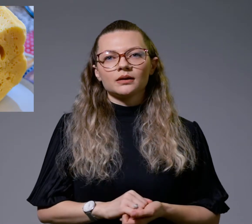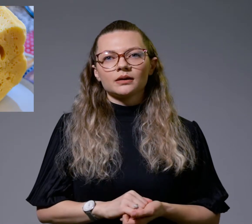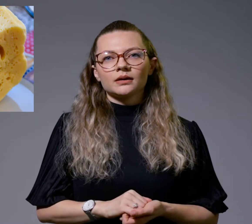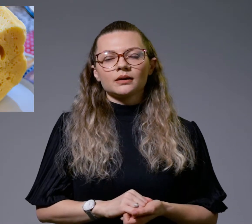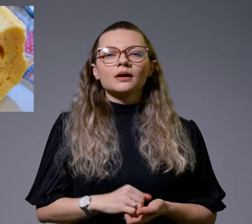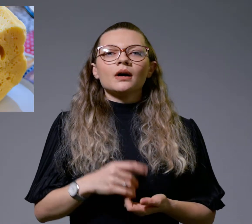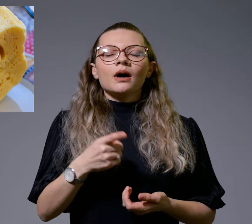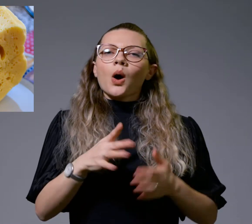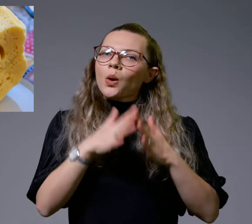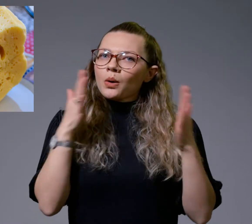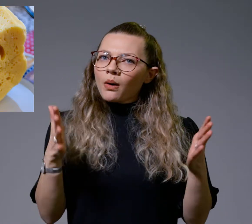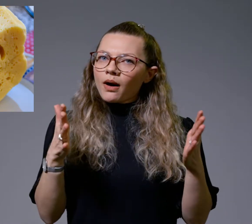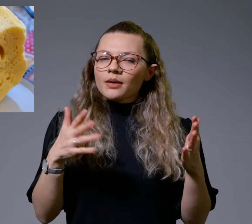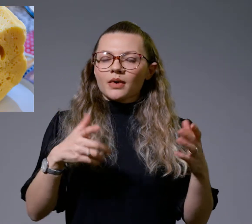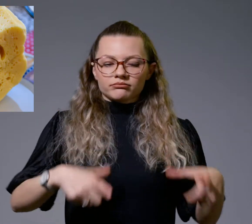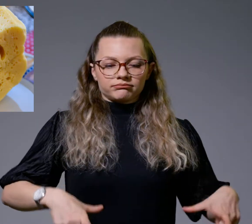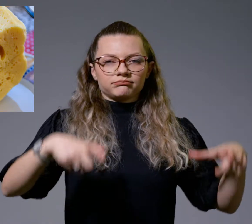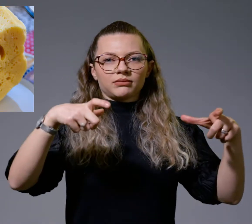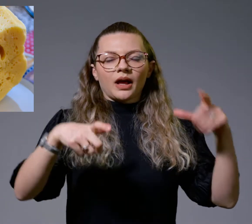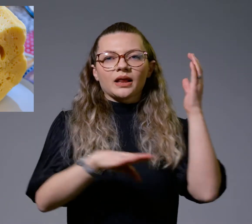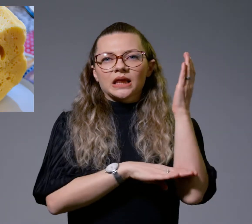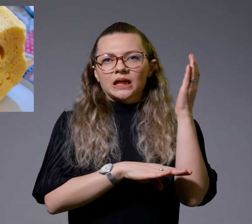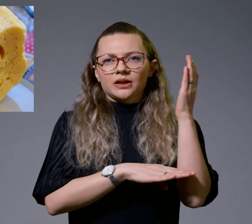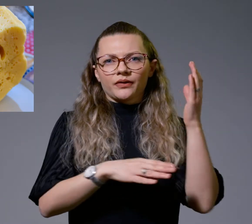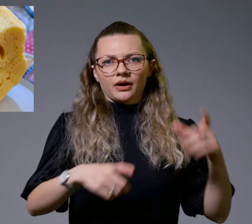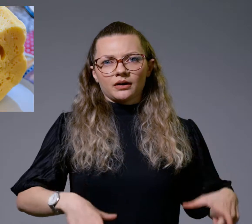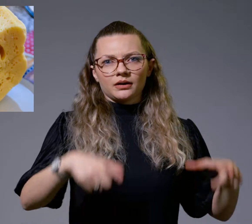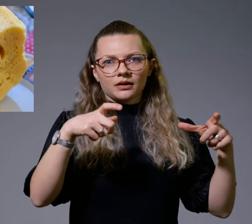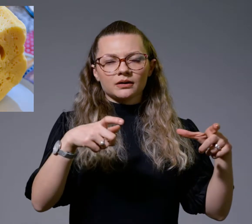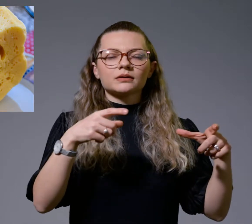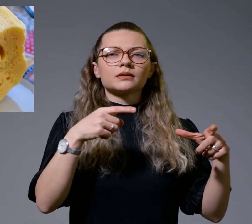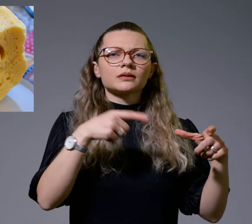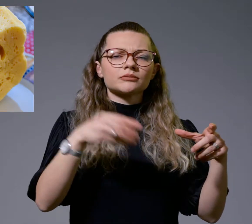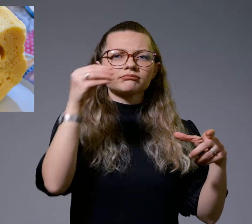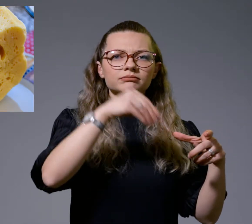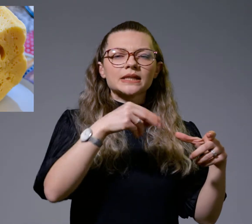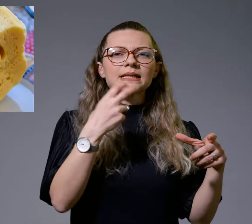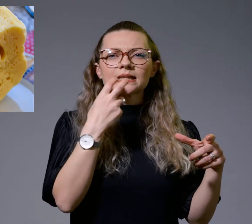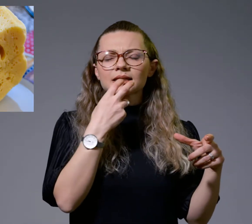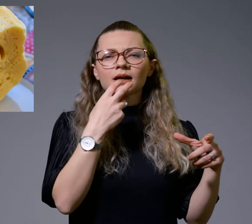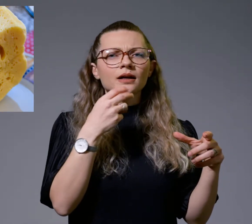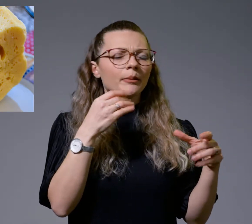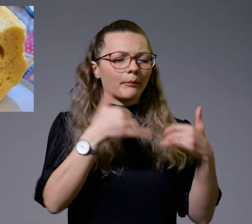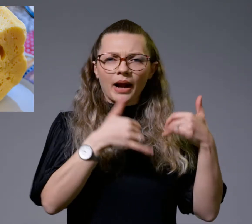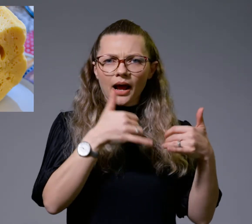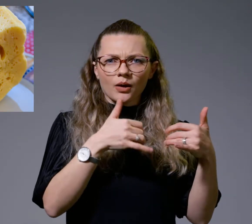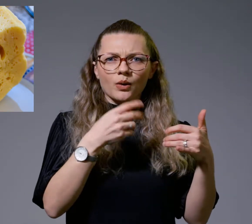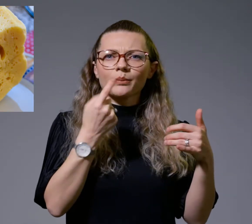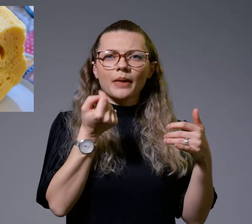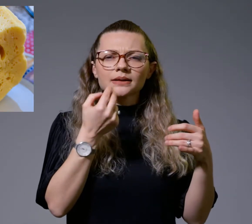Во голема каца, дрвен сад, се става подсирено млеко, кое се бие,